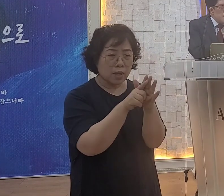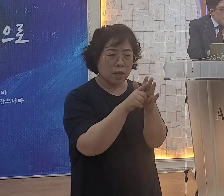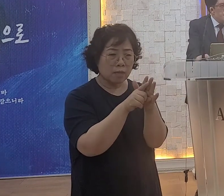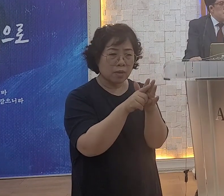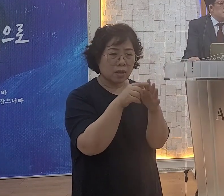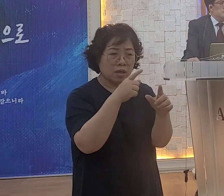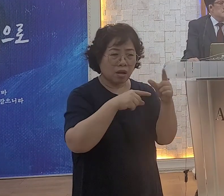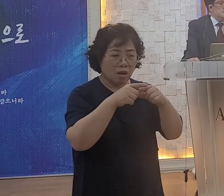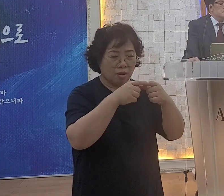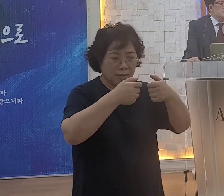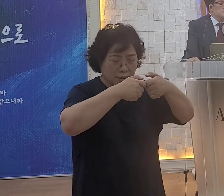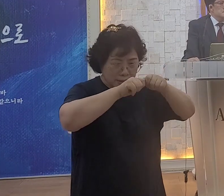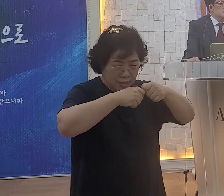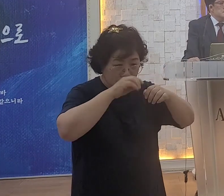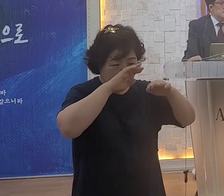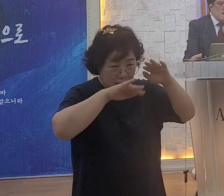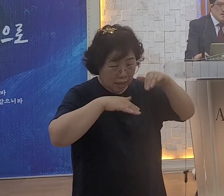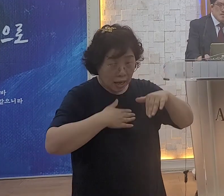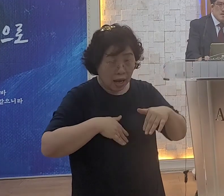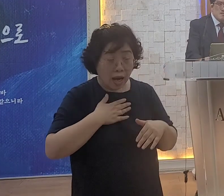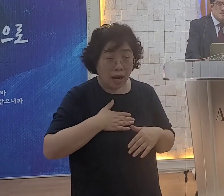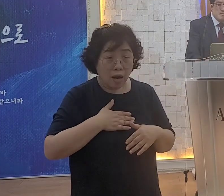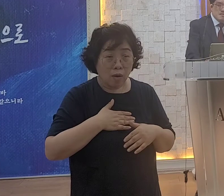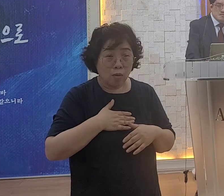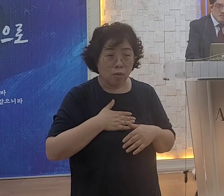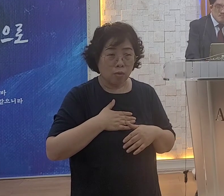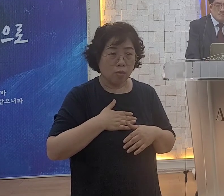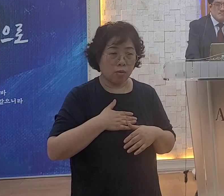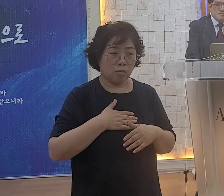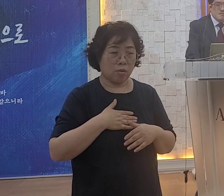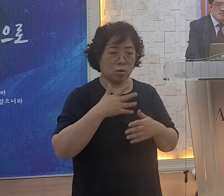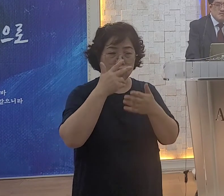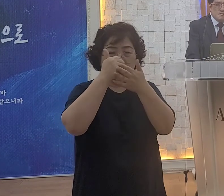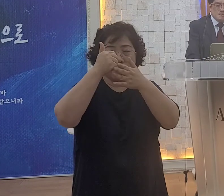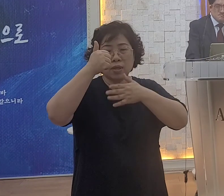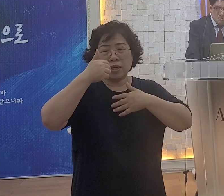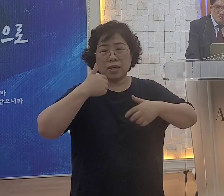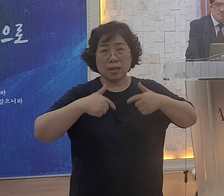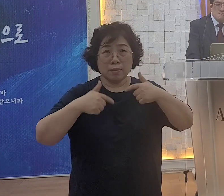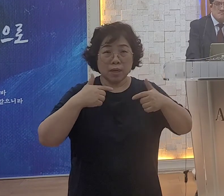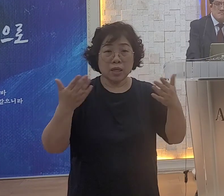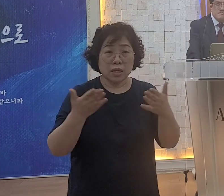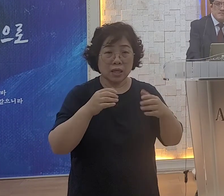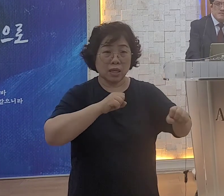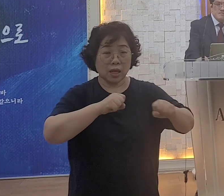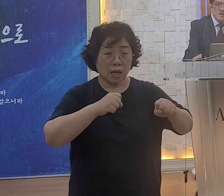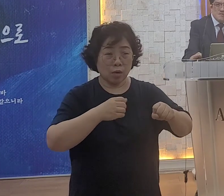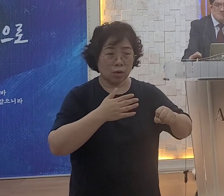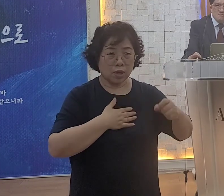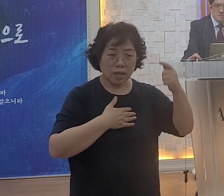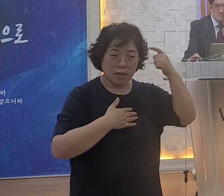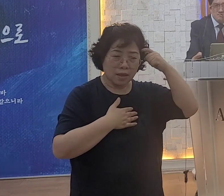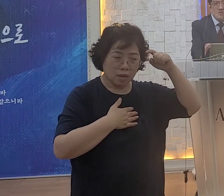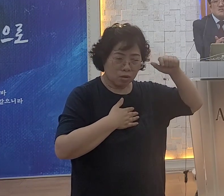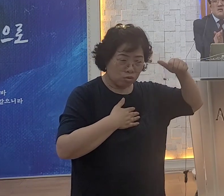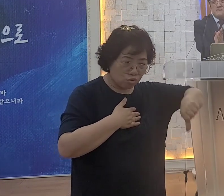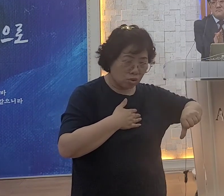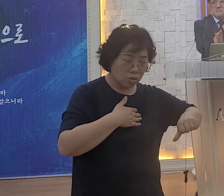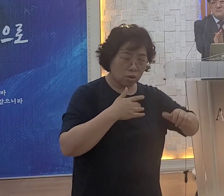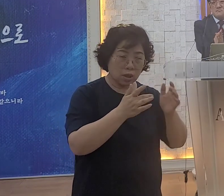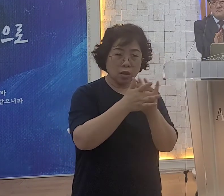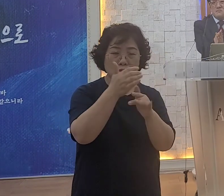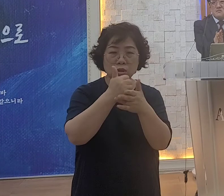일을 행하며 나의 생각을 점점 더 죽이고 예수님이 주인된